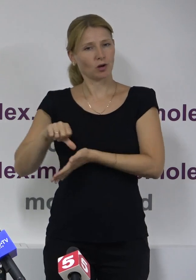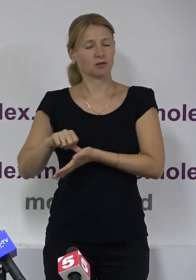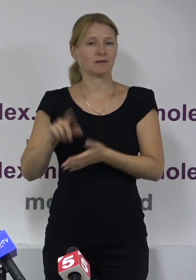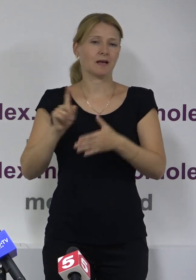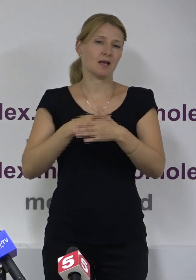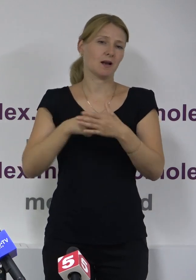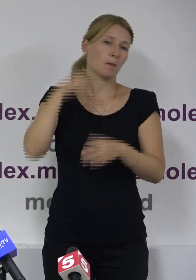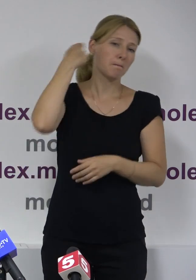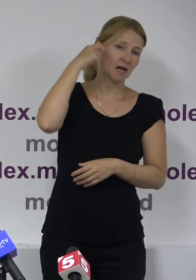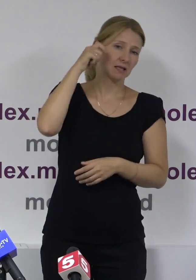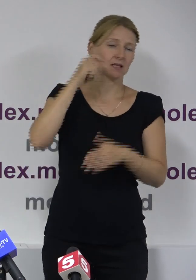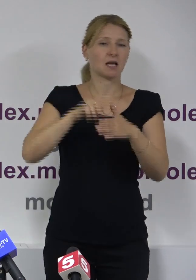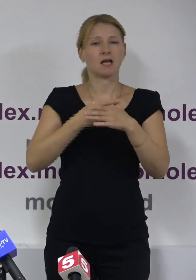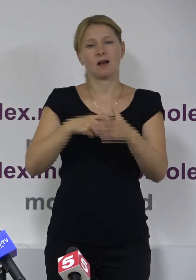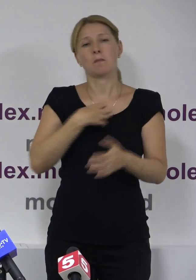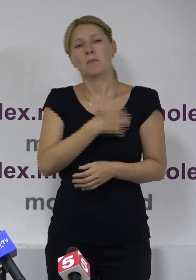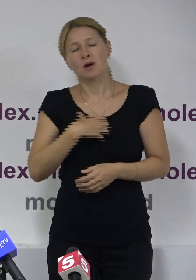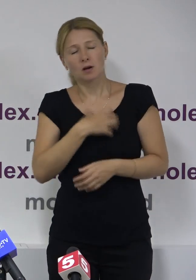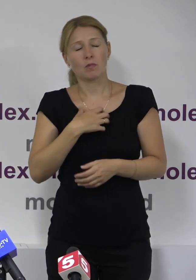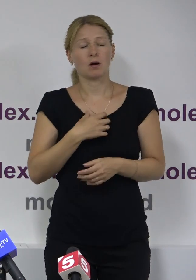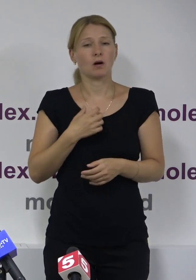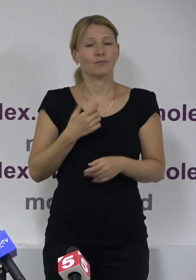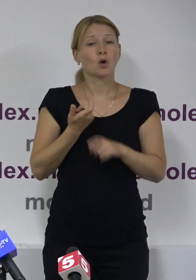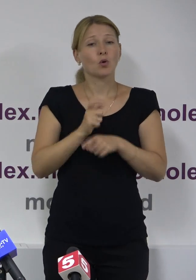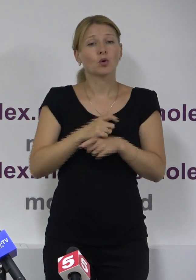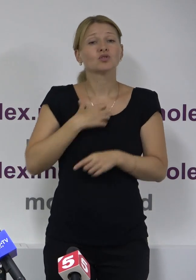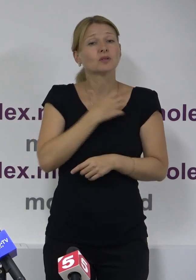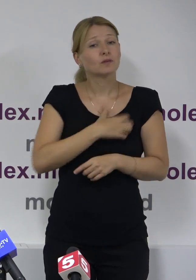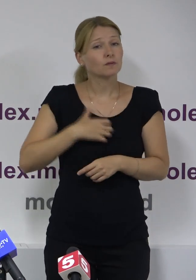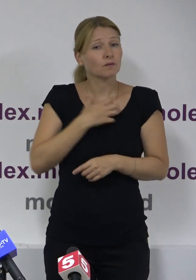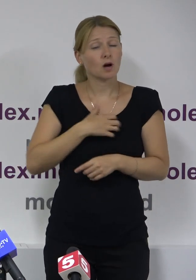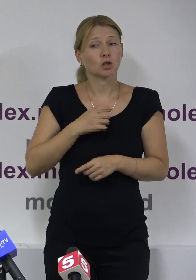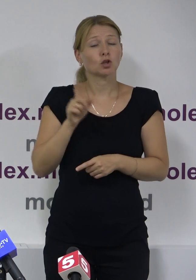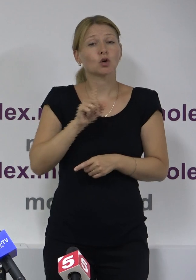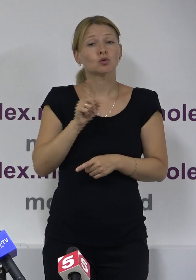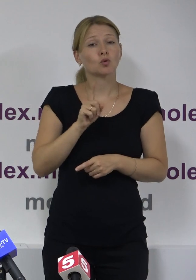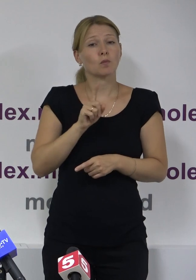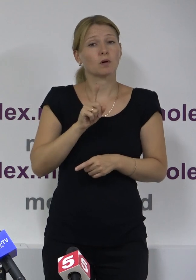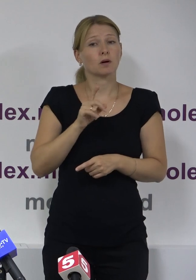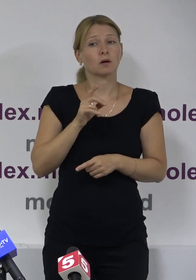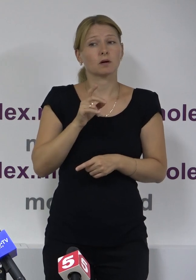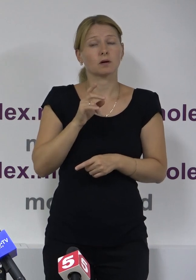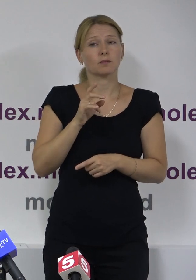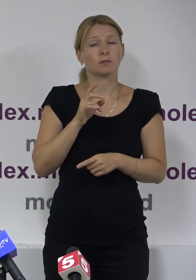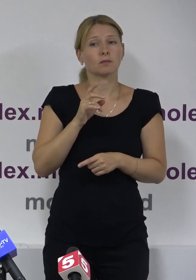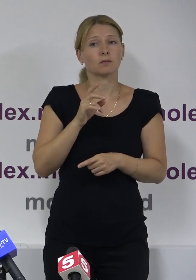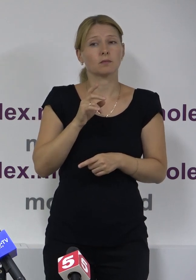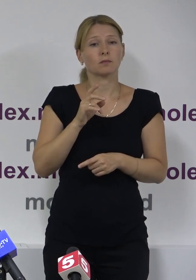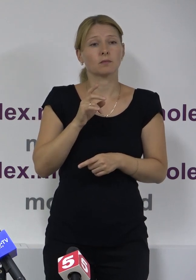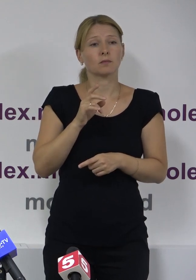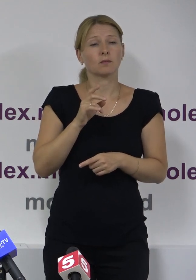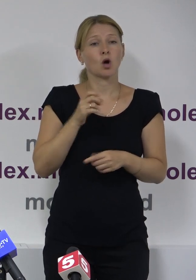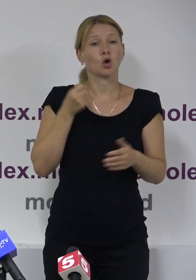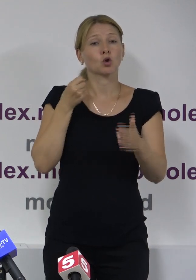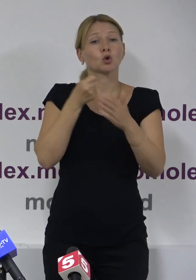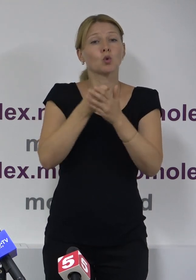alegeri locale, ar fi bine ca să se abțină până la începerea perioadei până